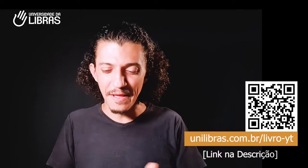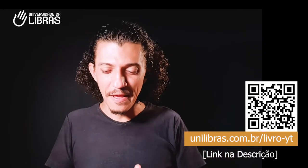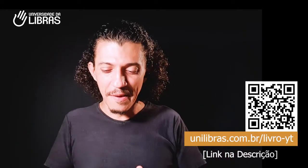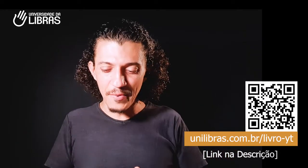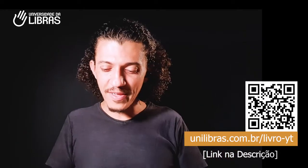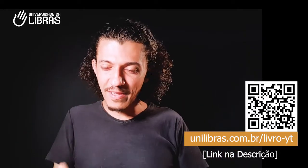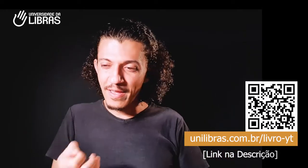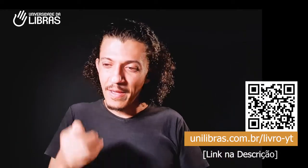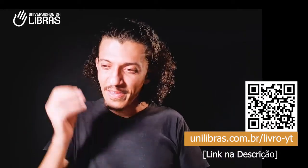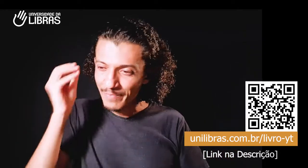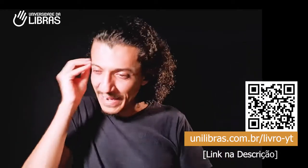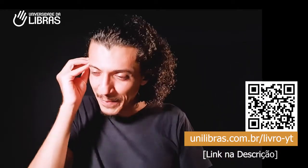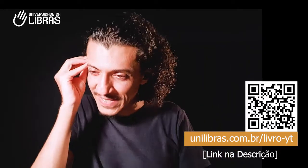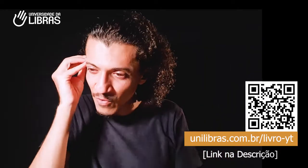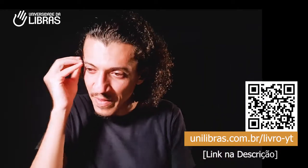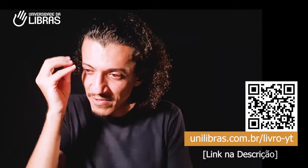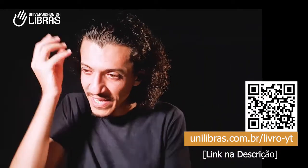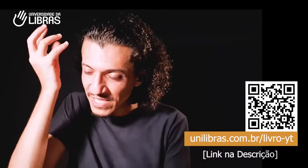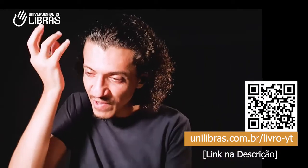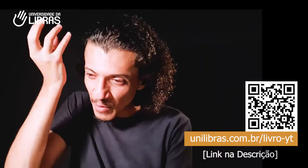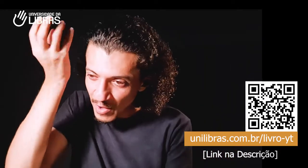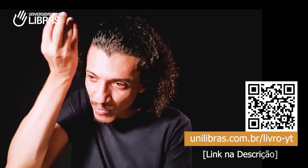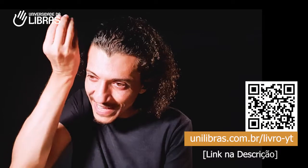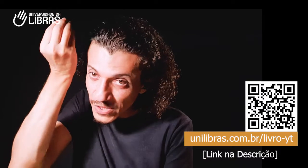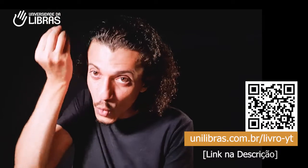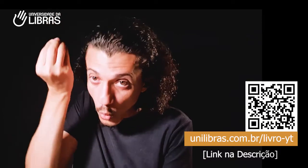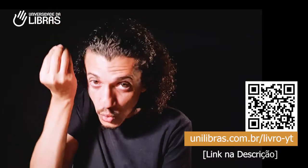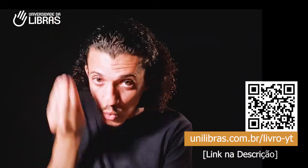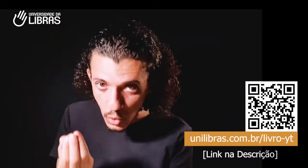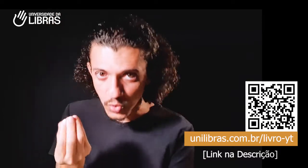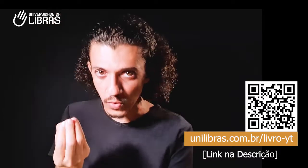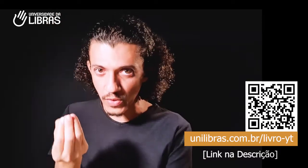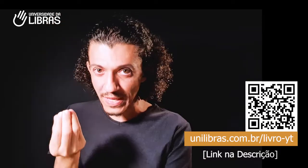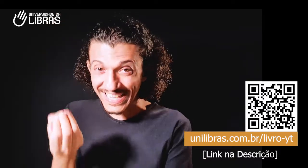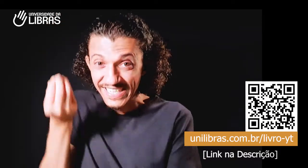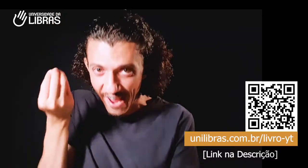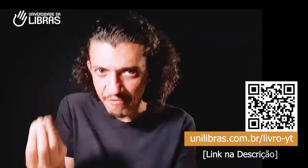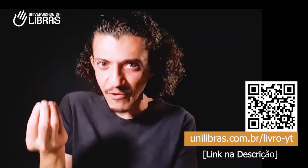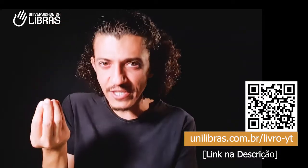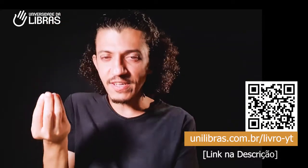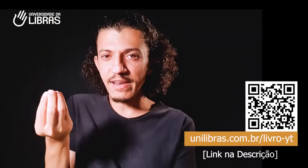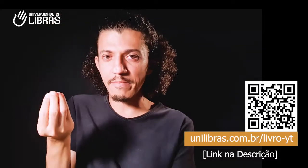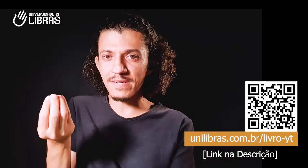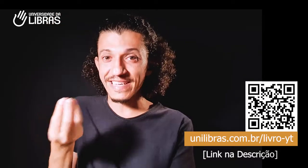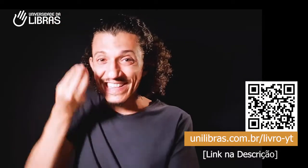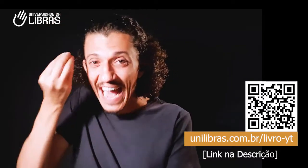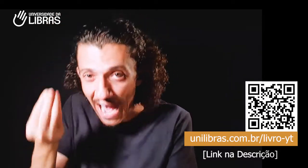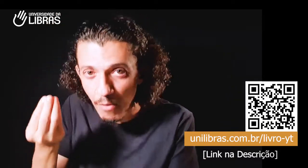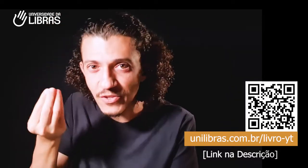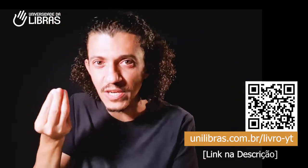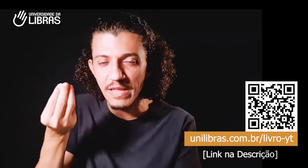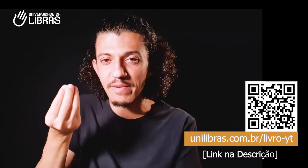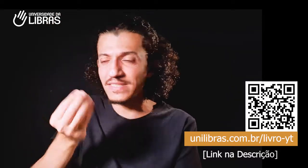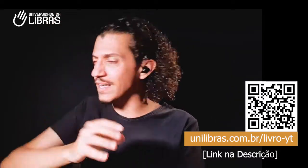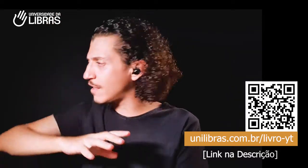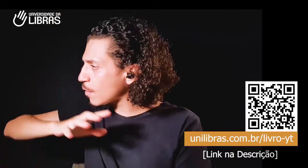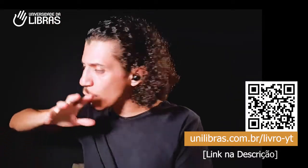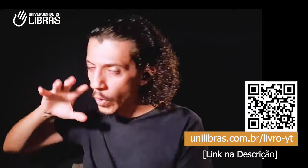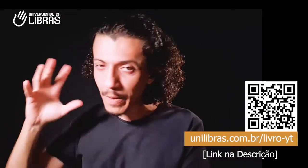o que não acontece com os tudo quiser da libras que dá aula de libras e que tem